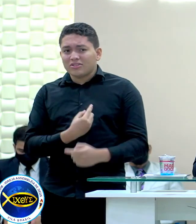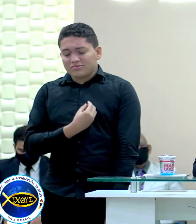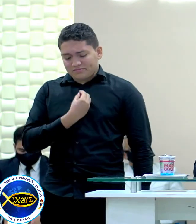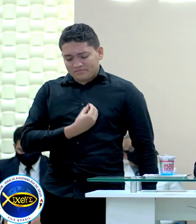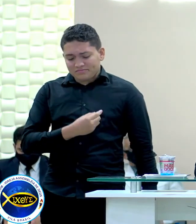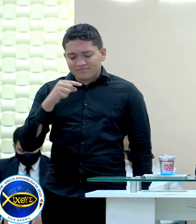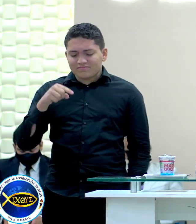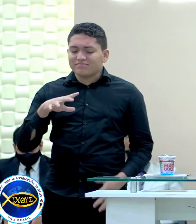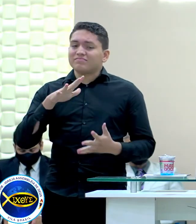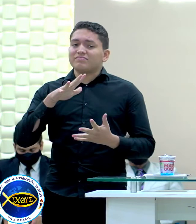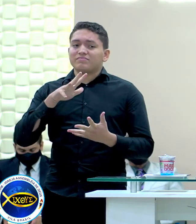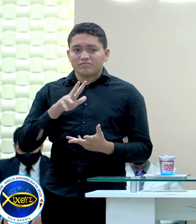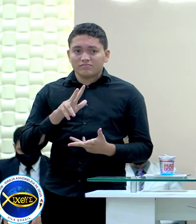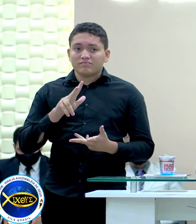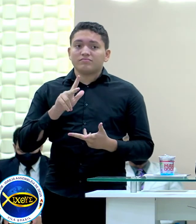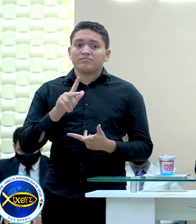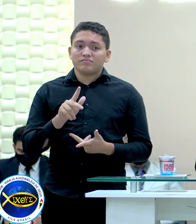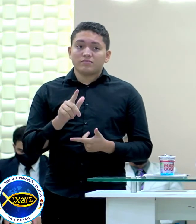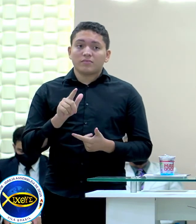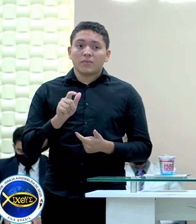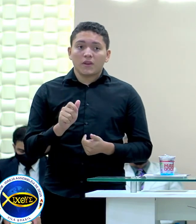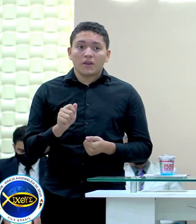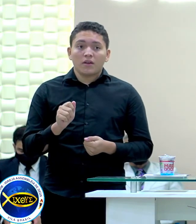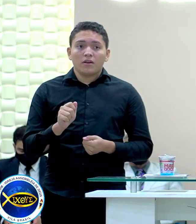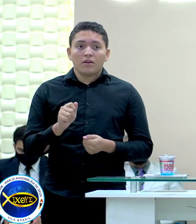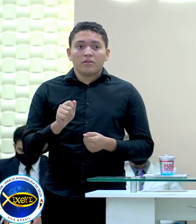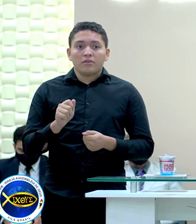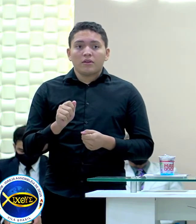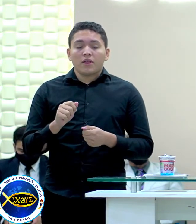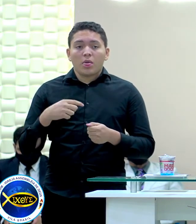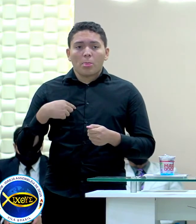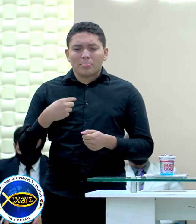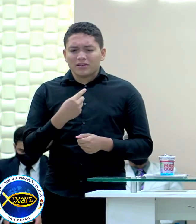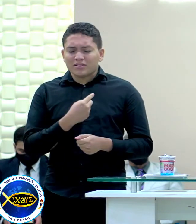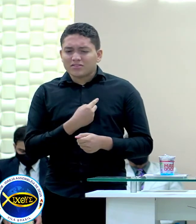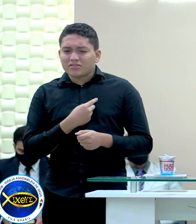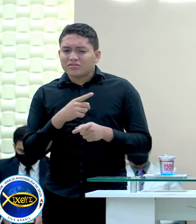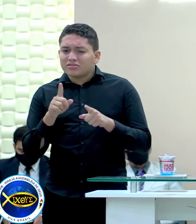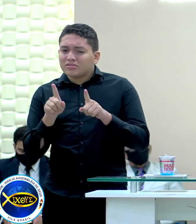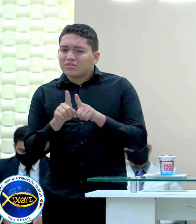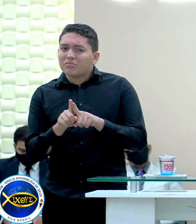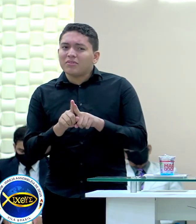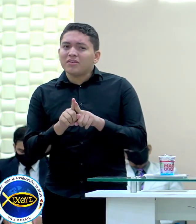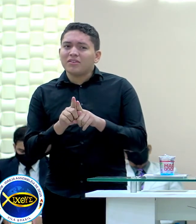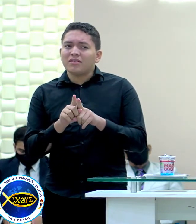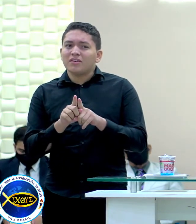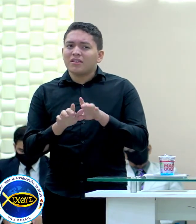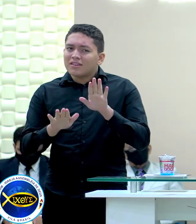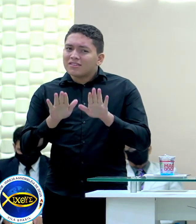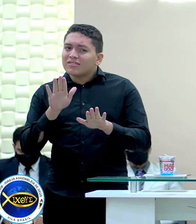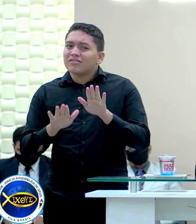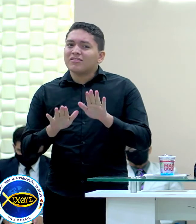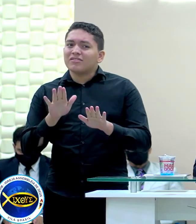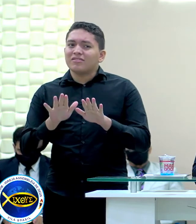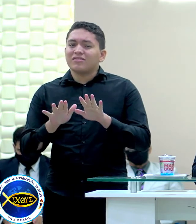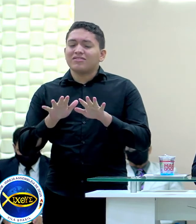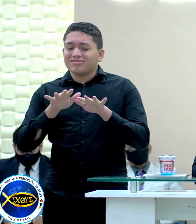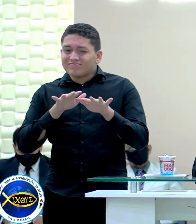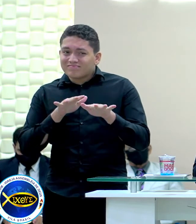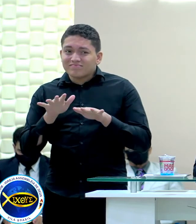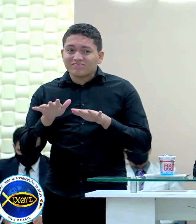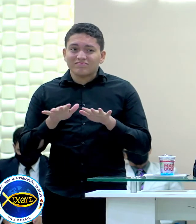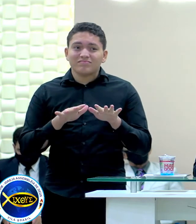mundo. Hora ou outra também somos abalados, somos